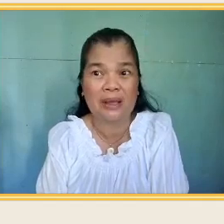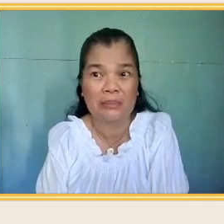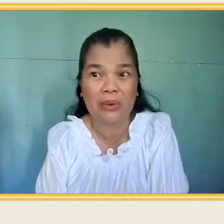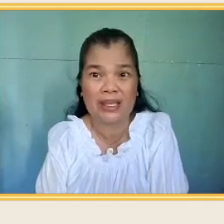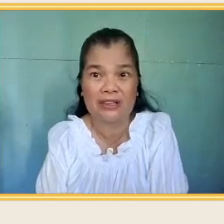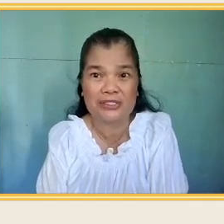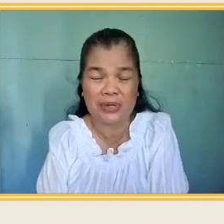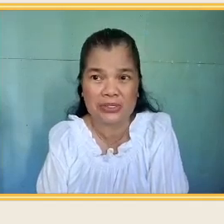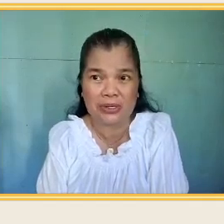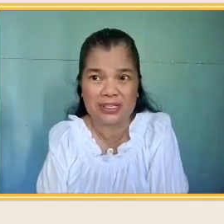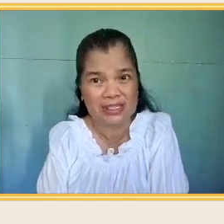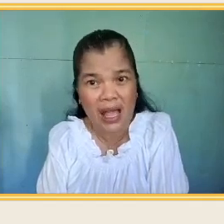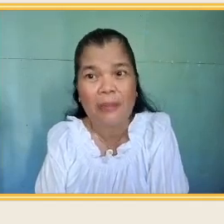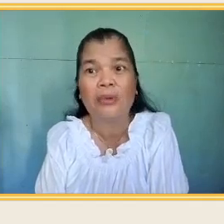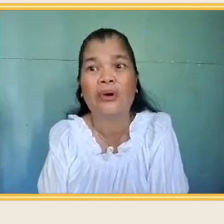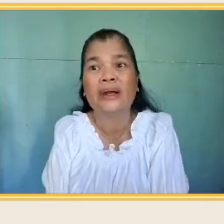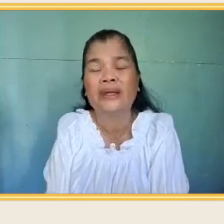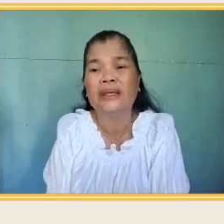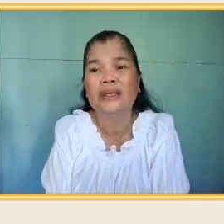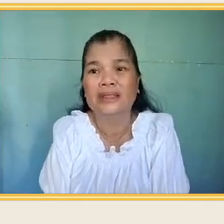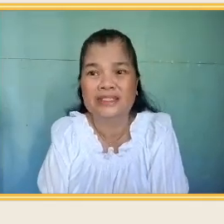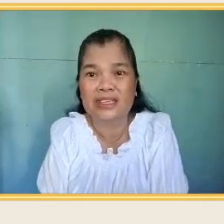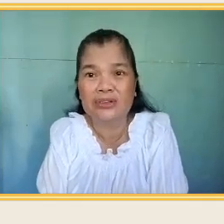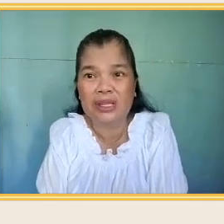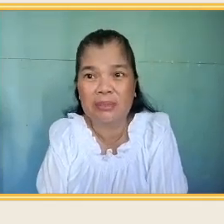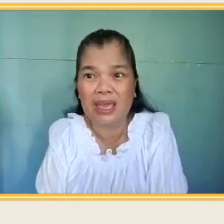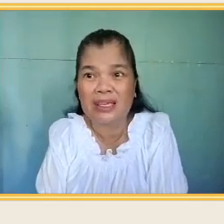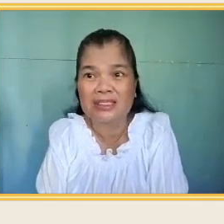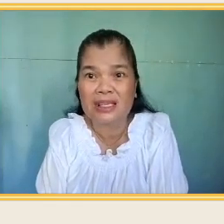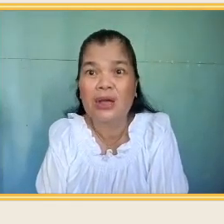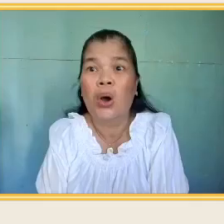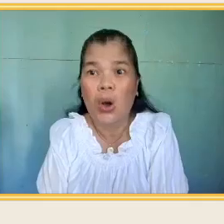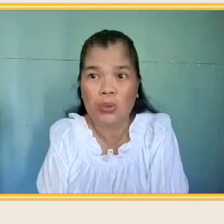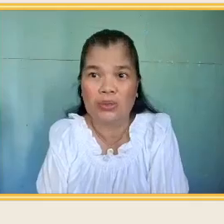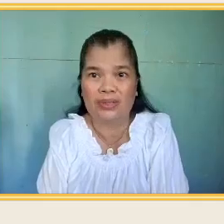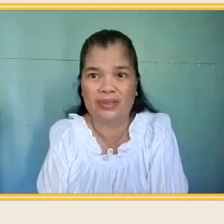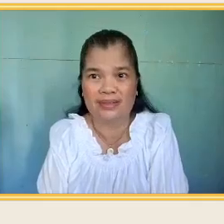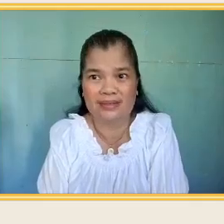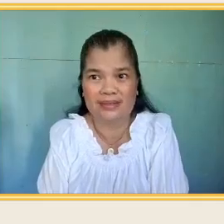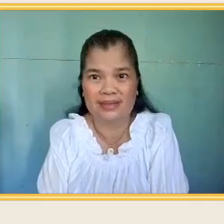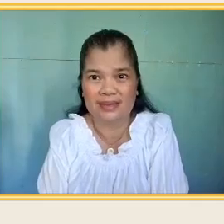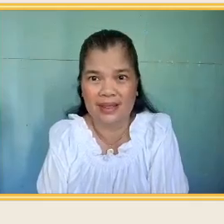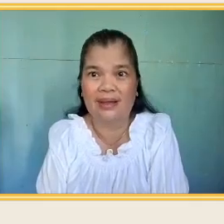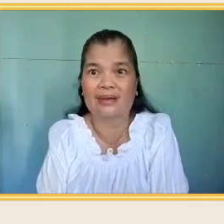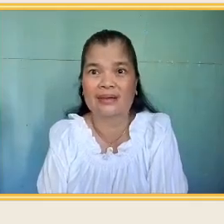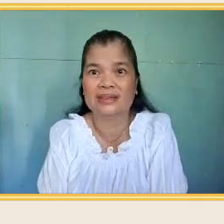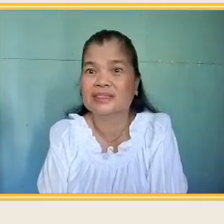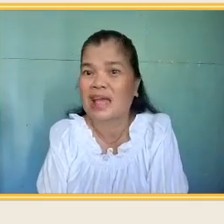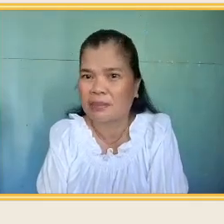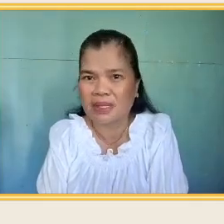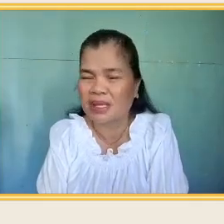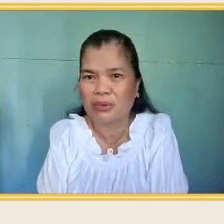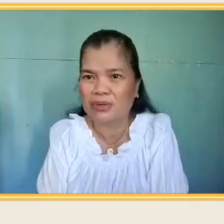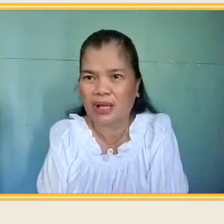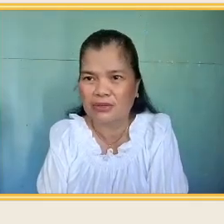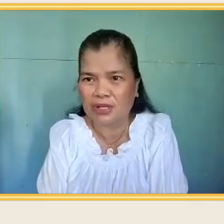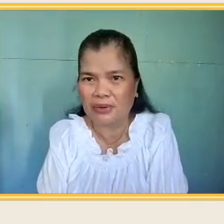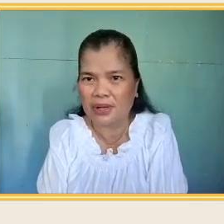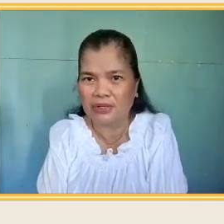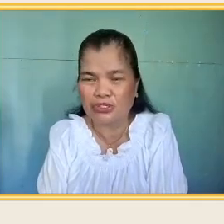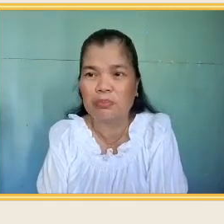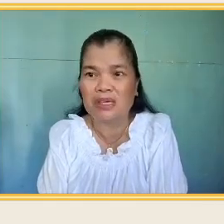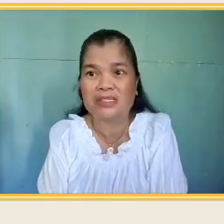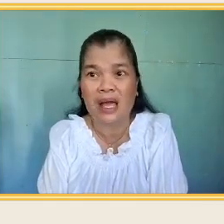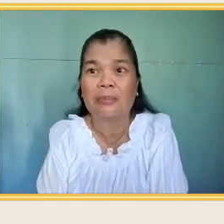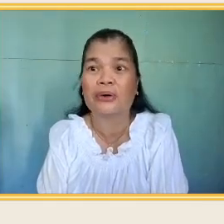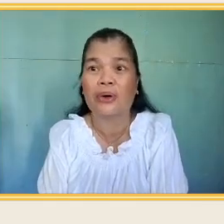That's for number 1 illustration. Stop Opo. or the synonym down. is hold. Slow down. Stop, hindi po slow